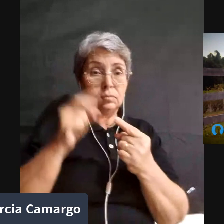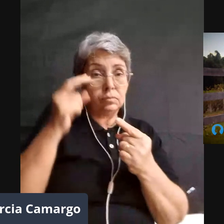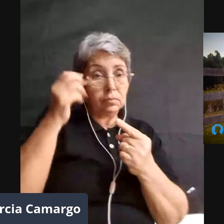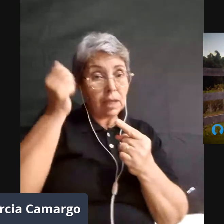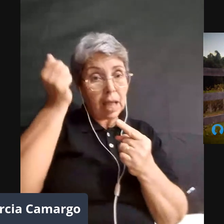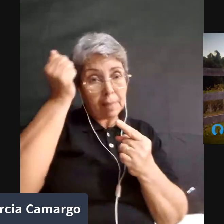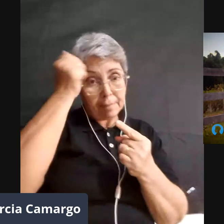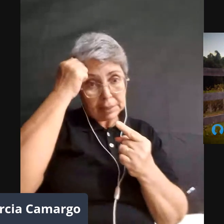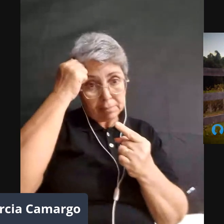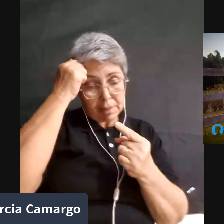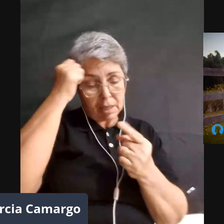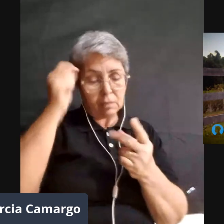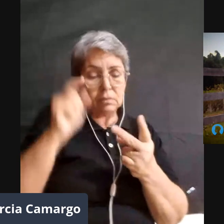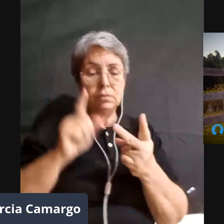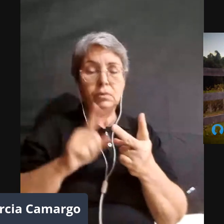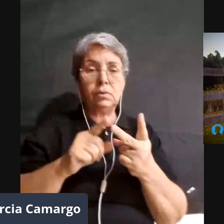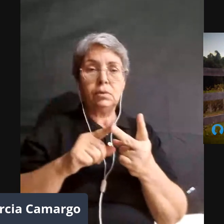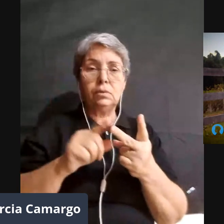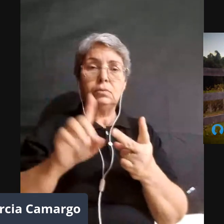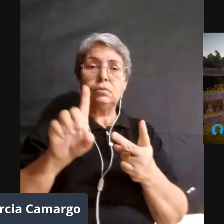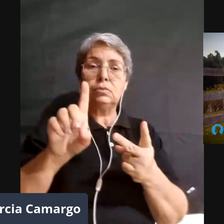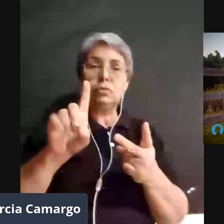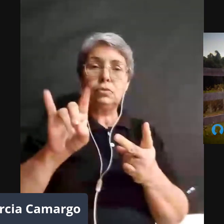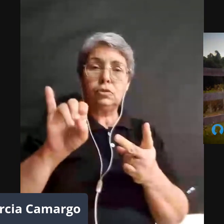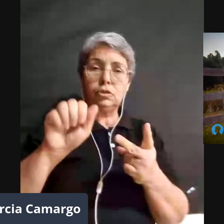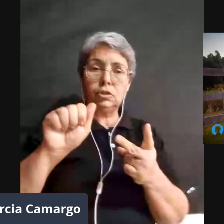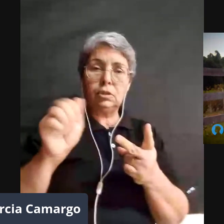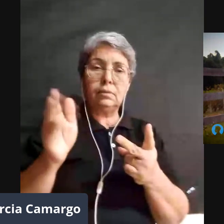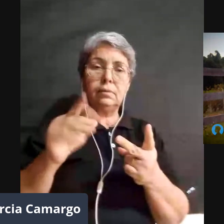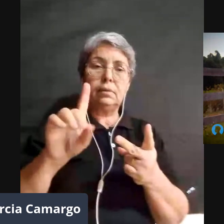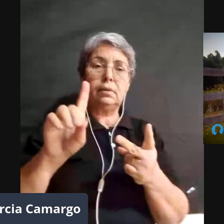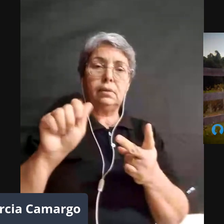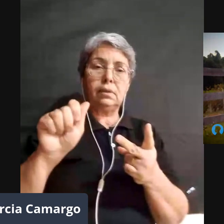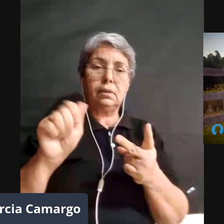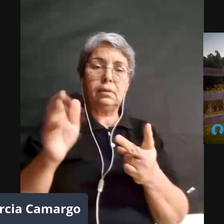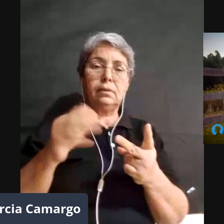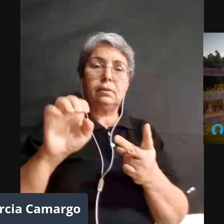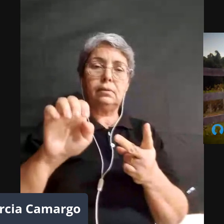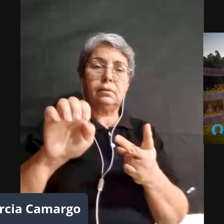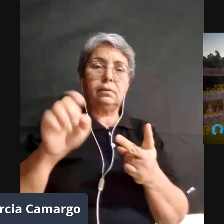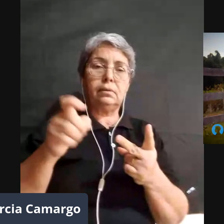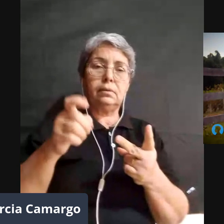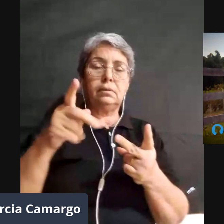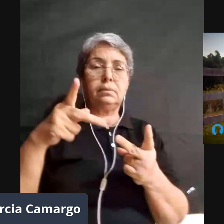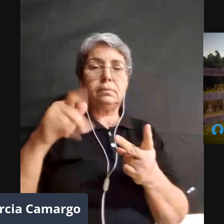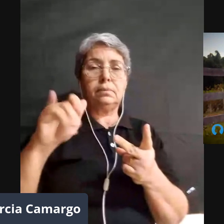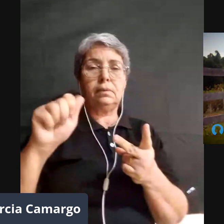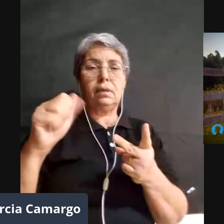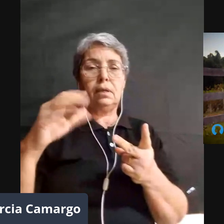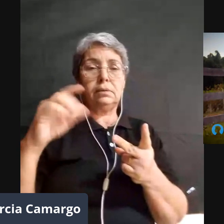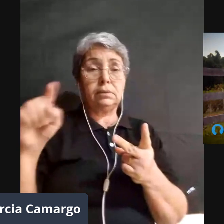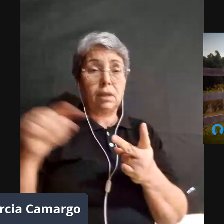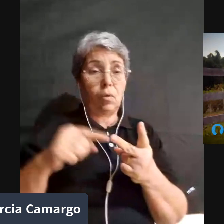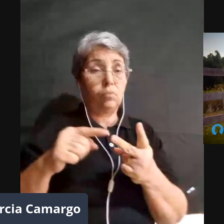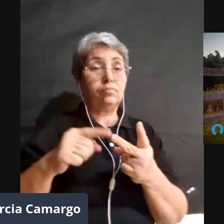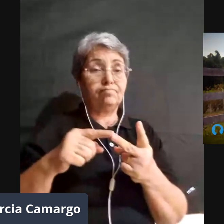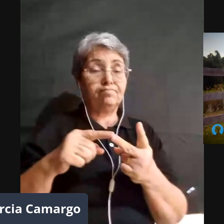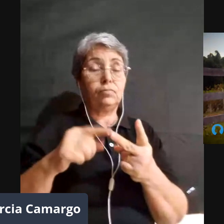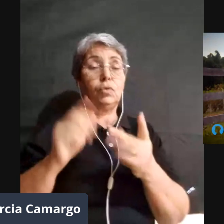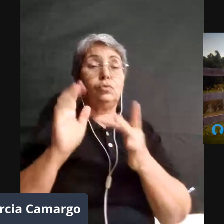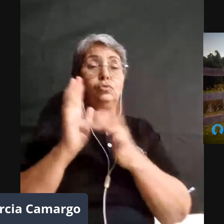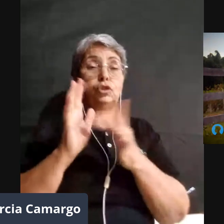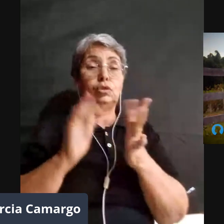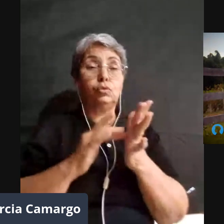expiação. A purificação do santuário fica comprometida quando nós não entendemos o incidente histórico